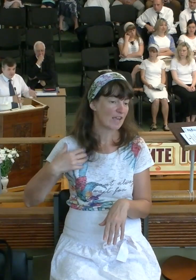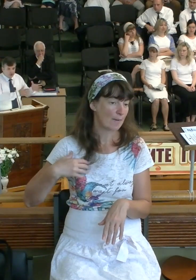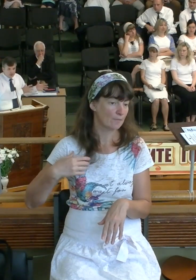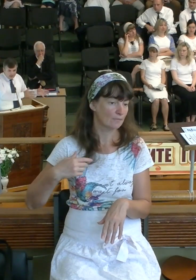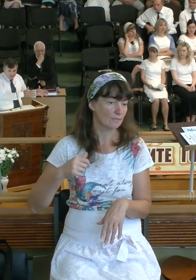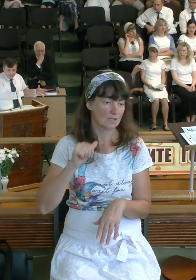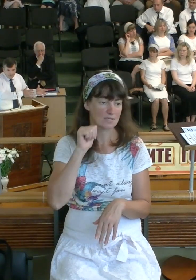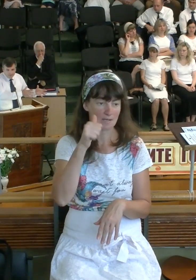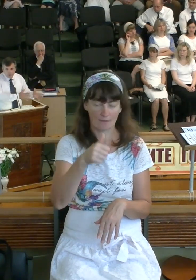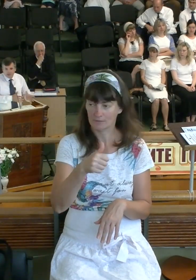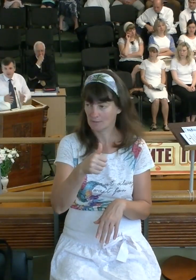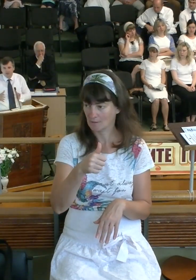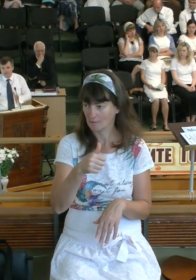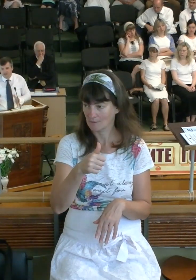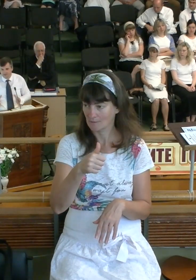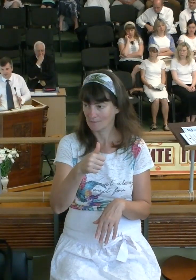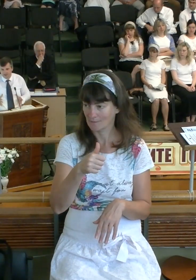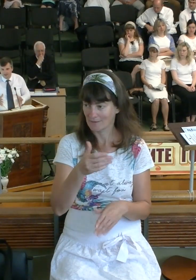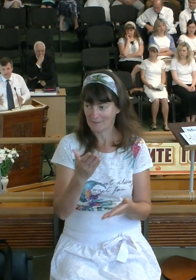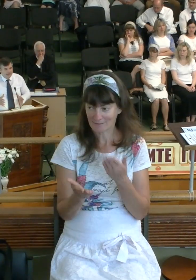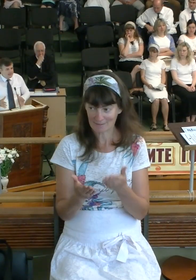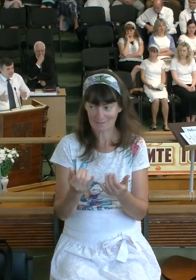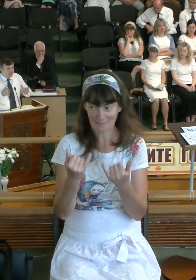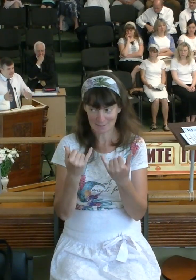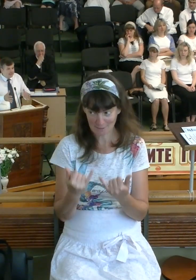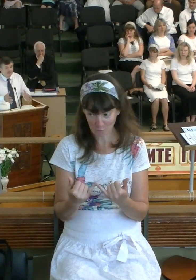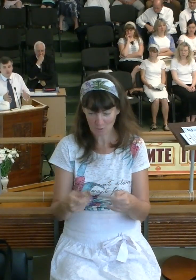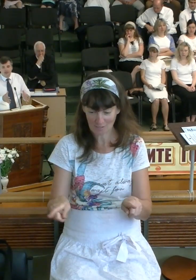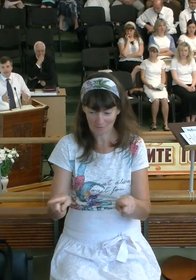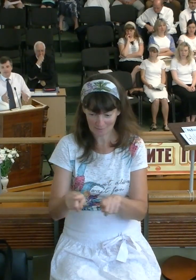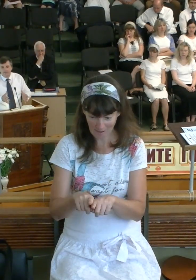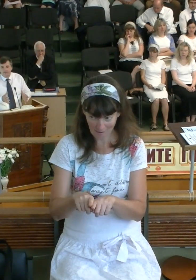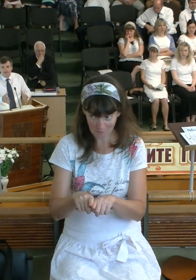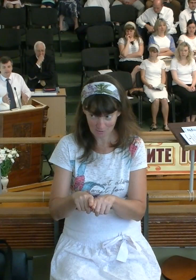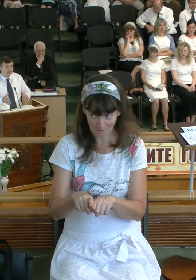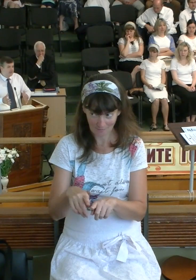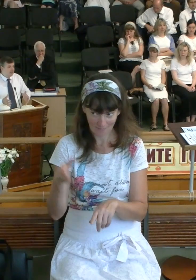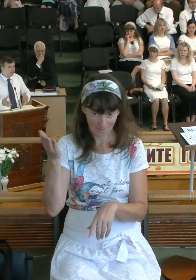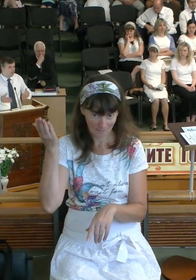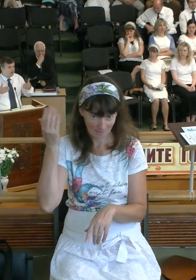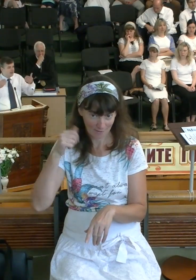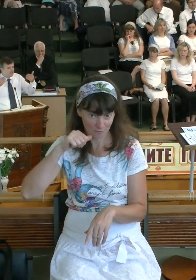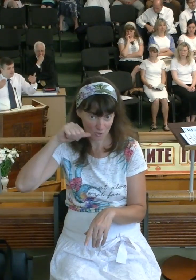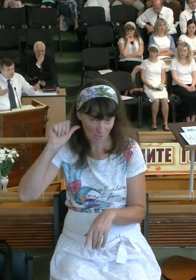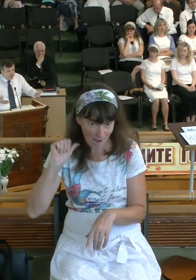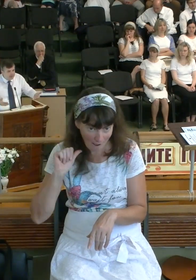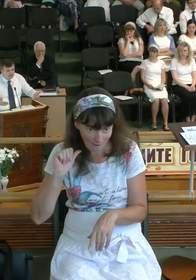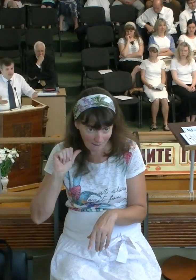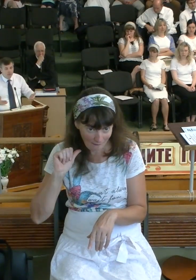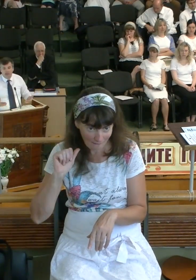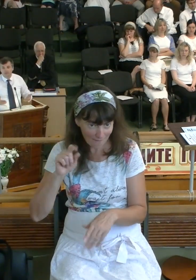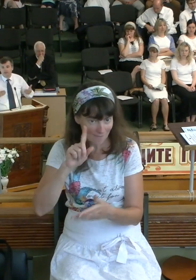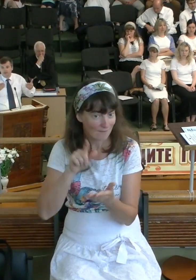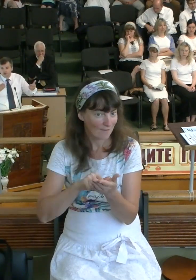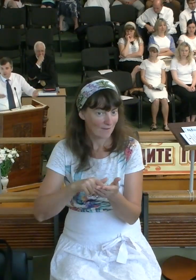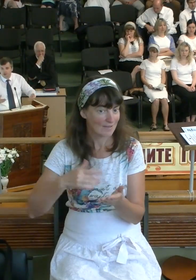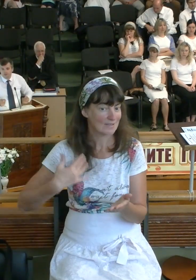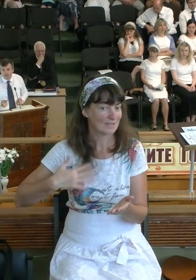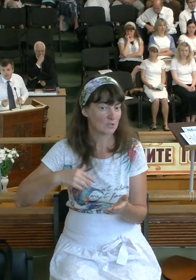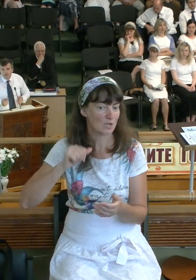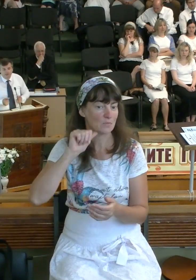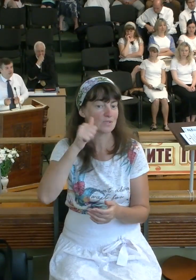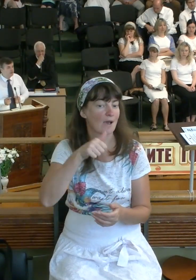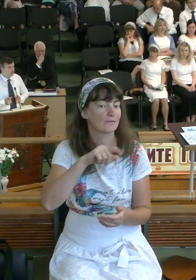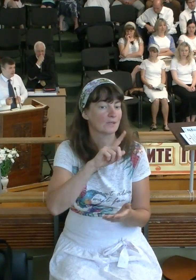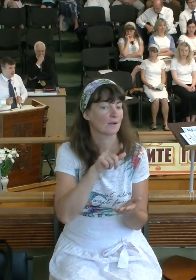сегодня как вчера, то зачем завтра? Если я сегодня не стал более близким, более